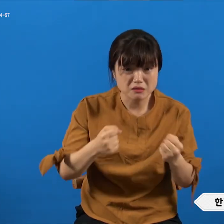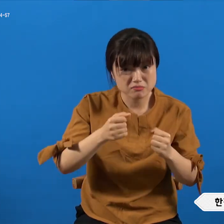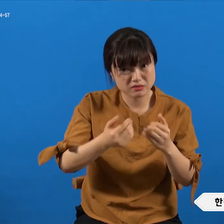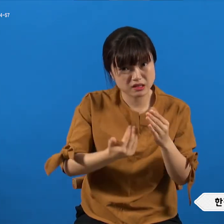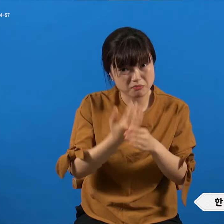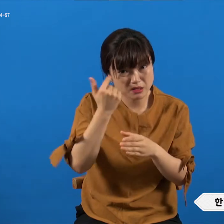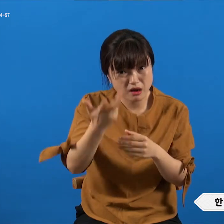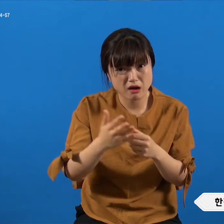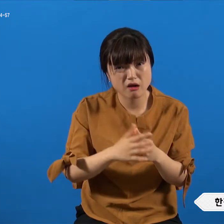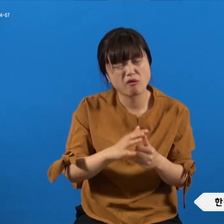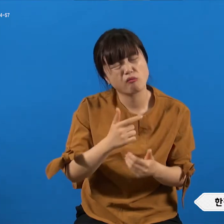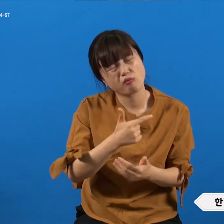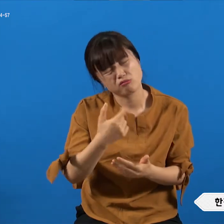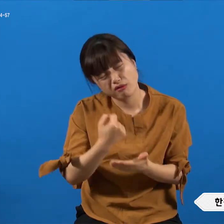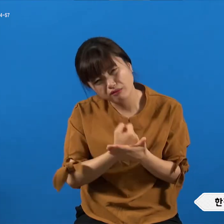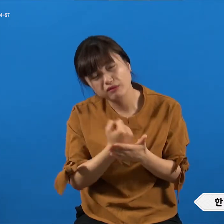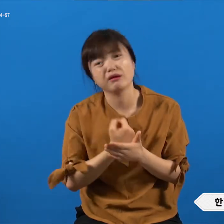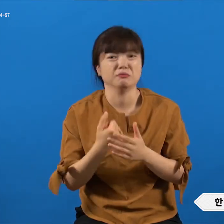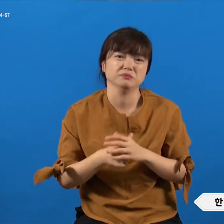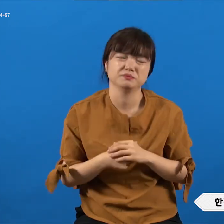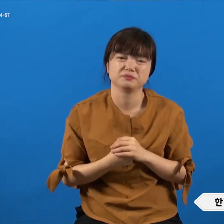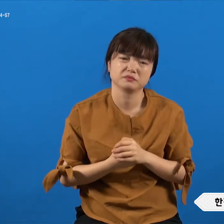얼마나 안타까운 일인지 모릅니다.